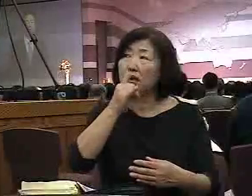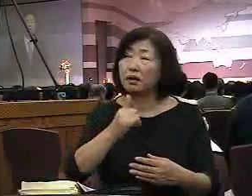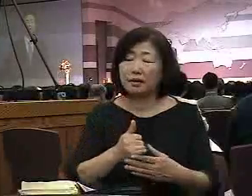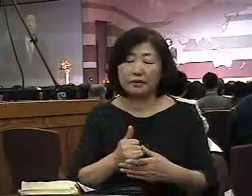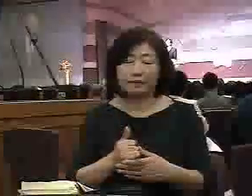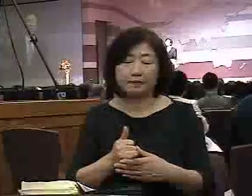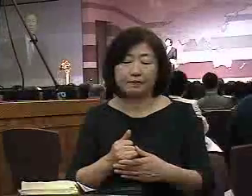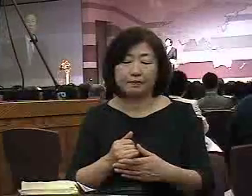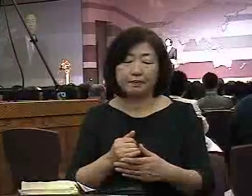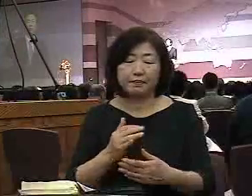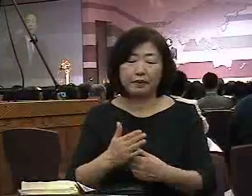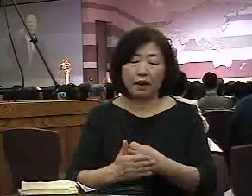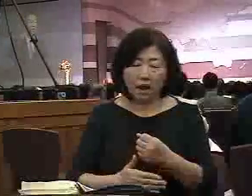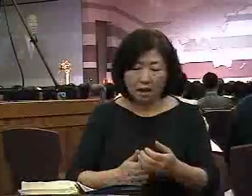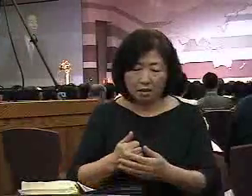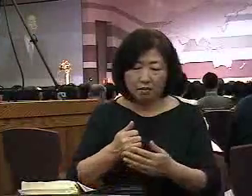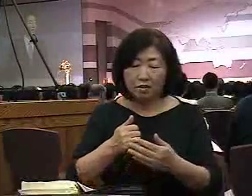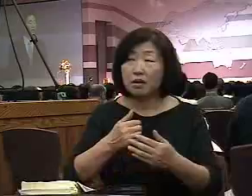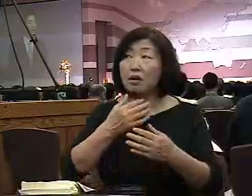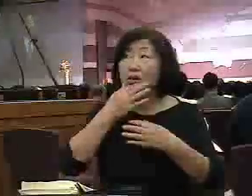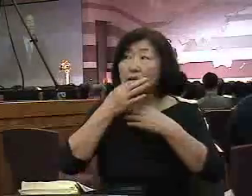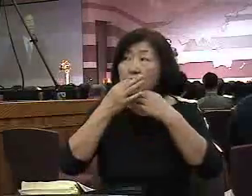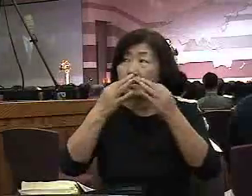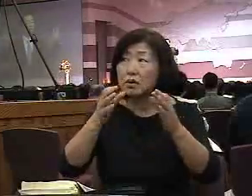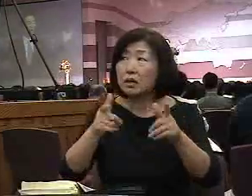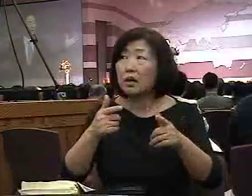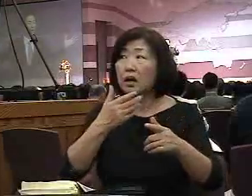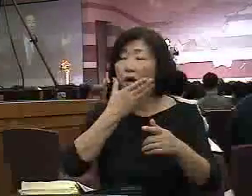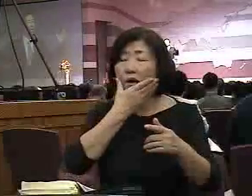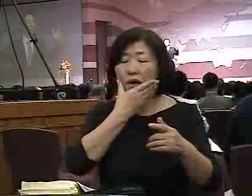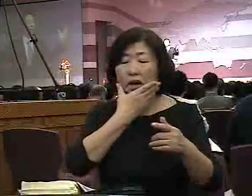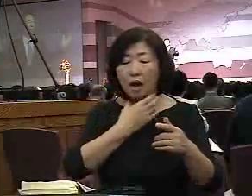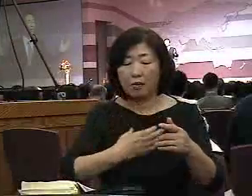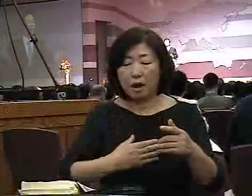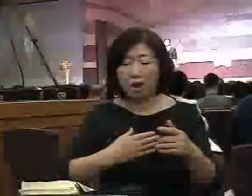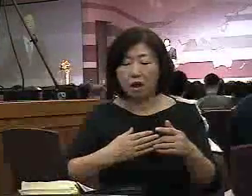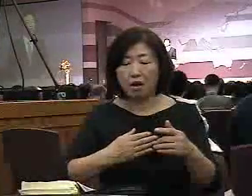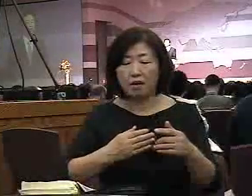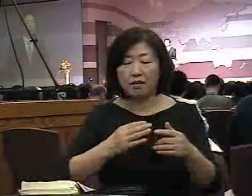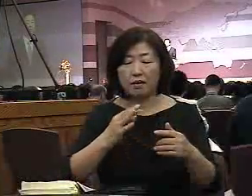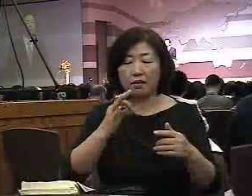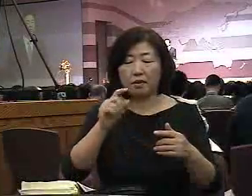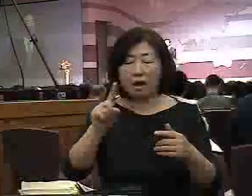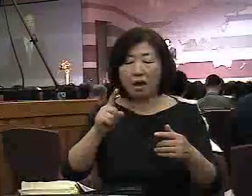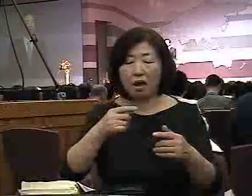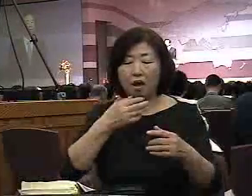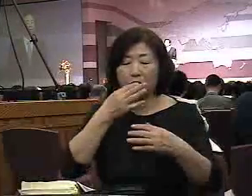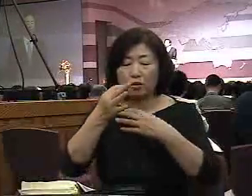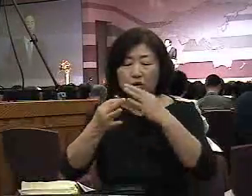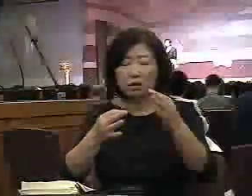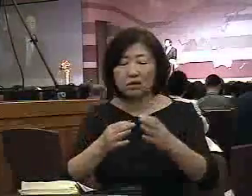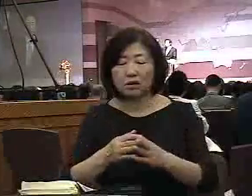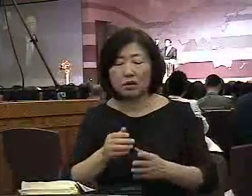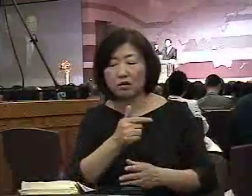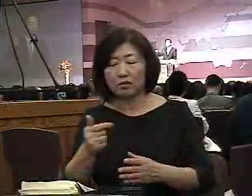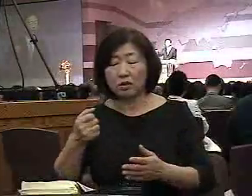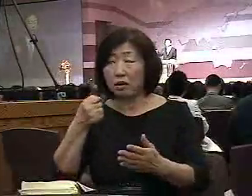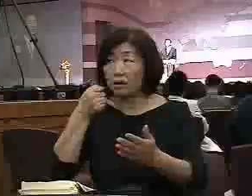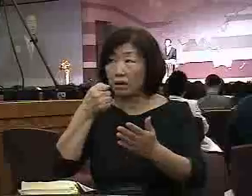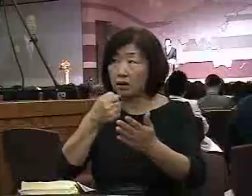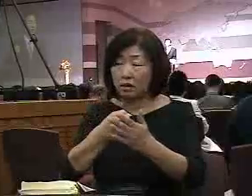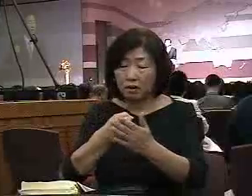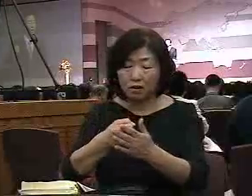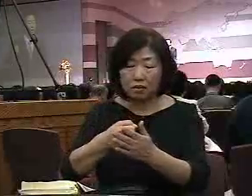됩니다. 그냥 하나님이 부르시되 이렇게 써도 되는데 아브라함아 아브라함아 하나님이 부르시는 거예요. 너무나 결단하고